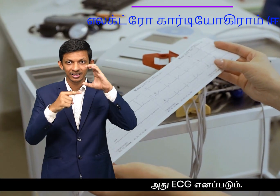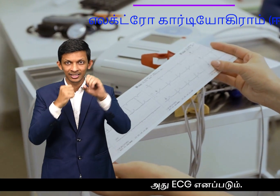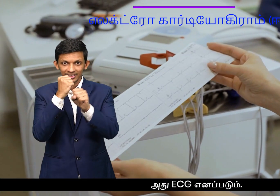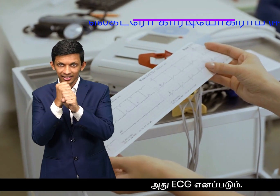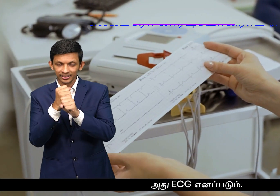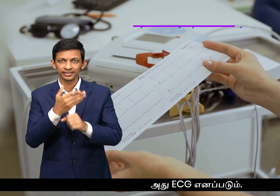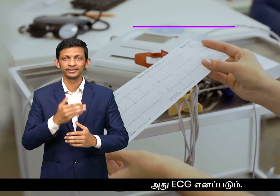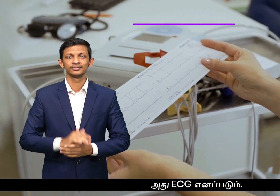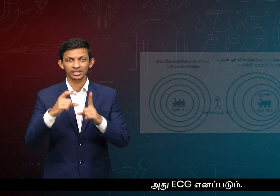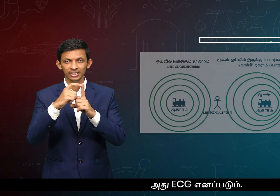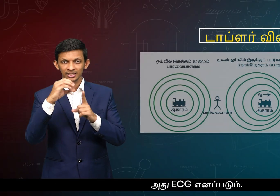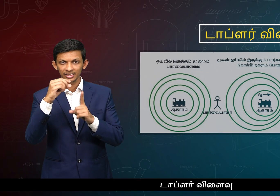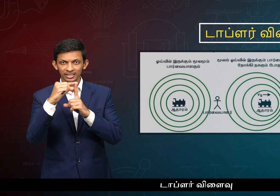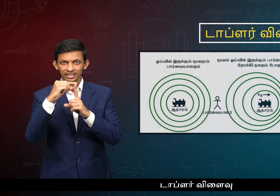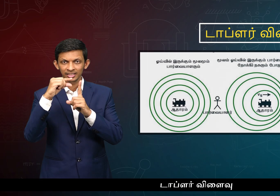இசிஜி எனப்படும்.